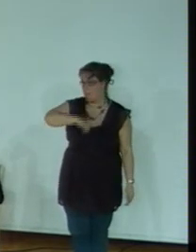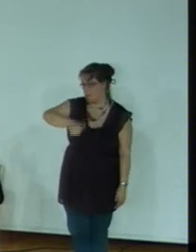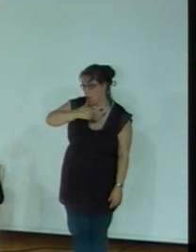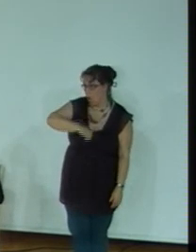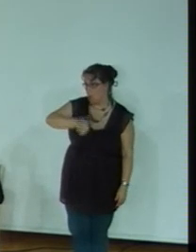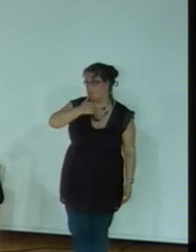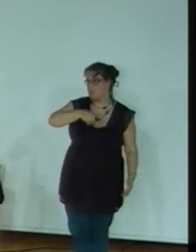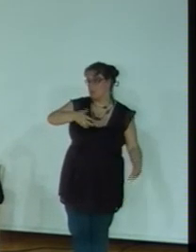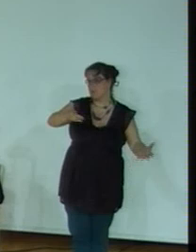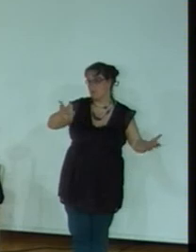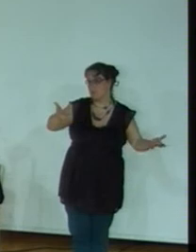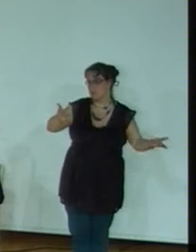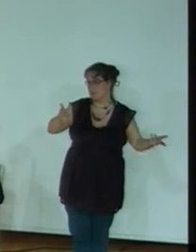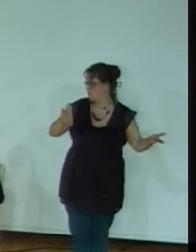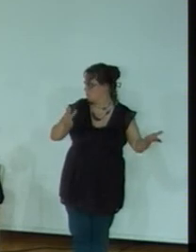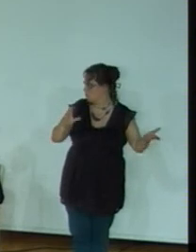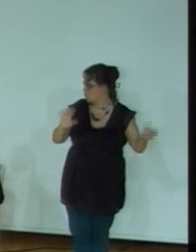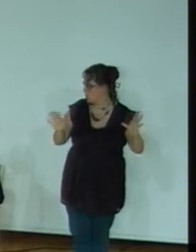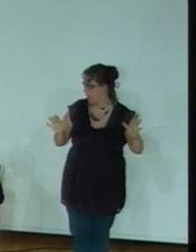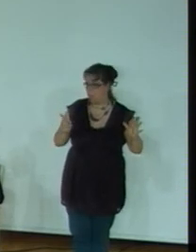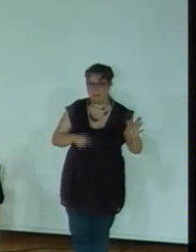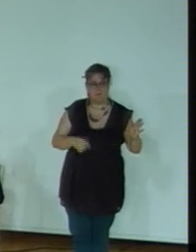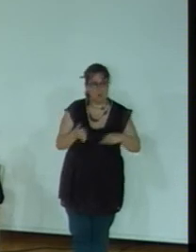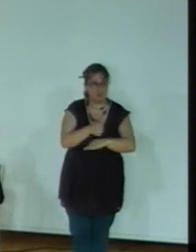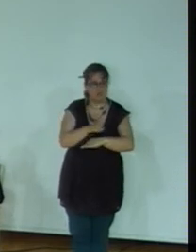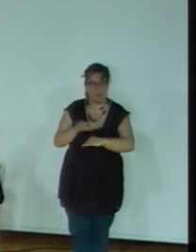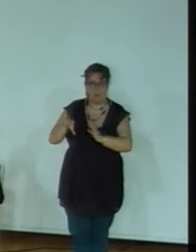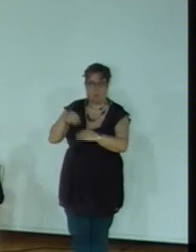dans ce cas-là, peut-être qu'on va boire un coup dehors puisque les